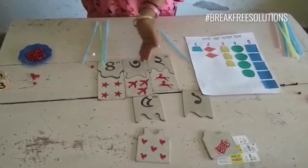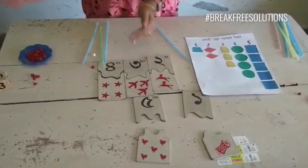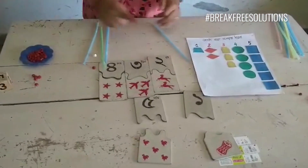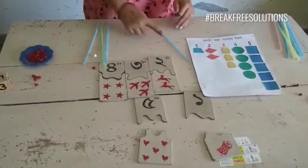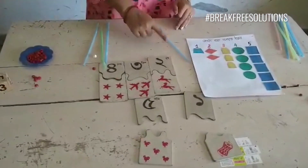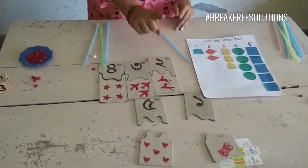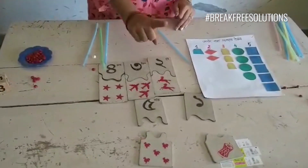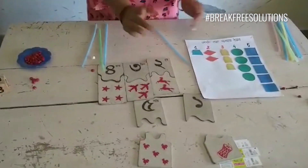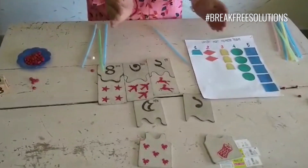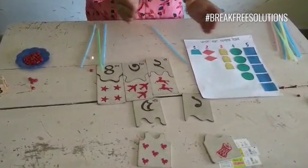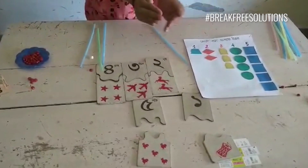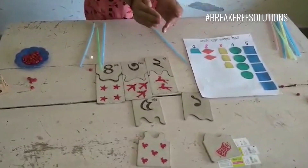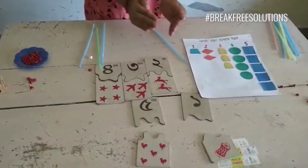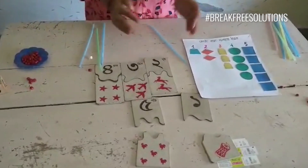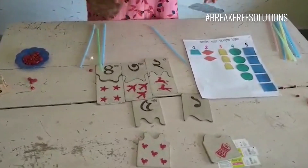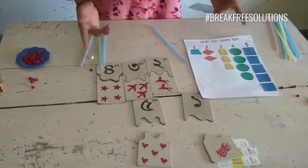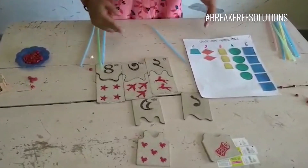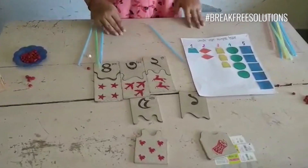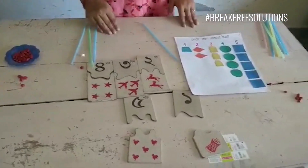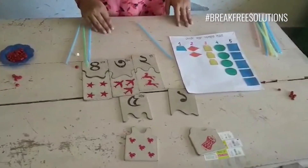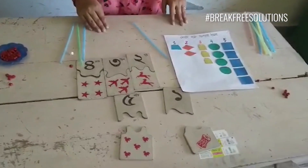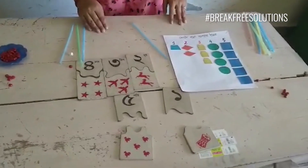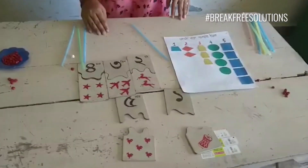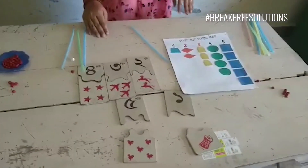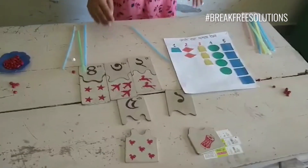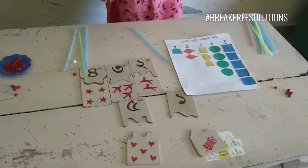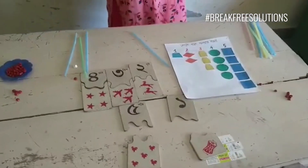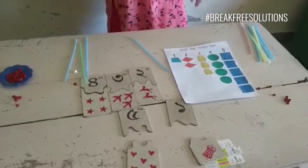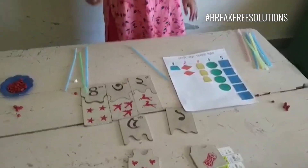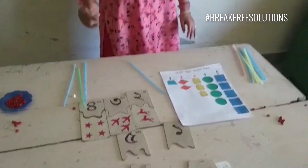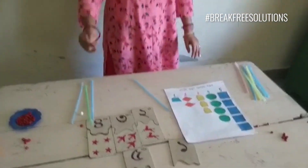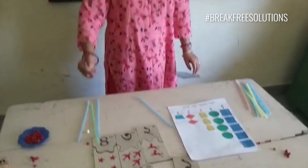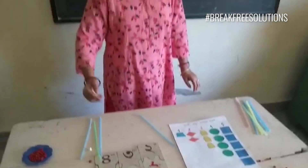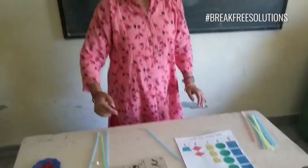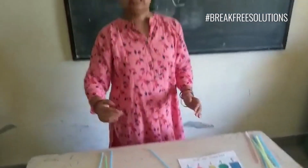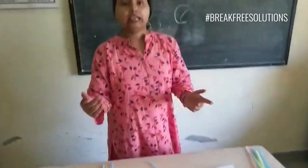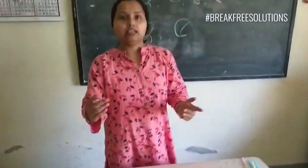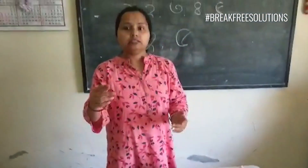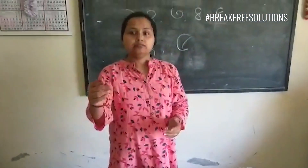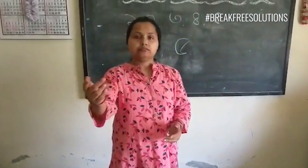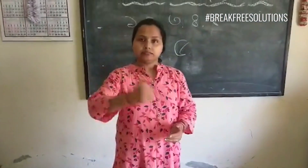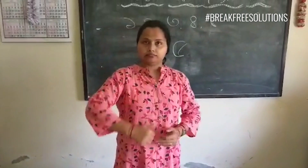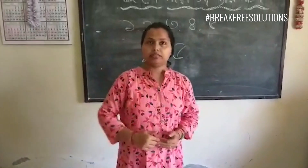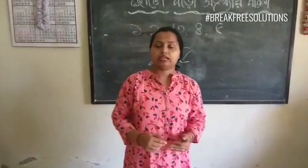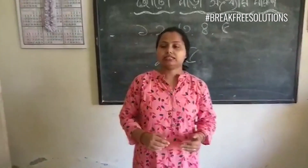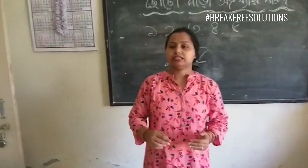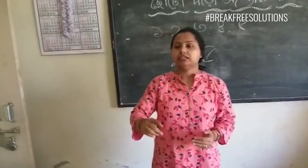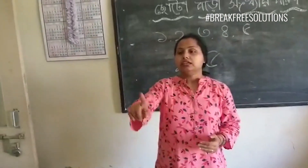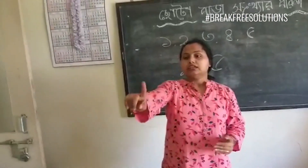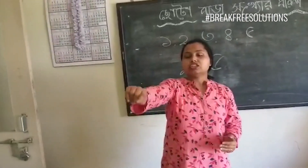বড় 1 ছোট। এরপর আমি বাচ্চাকে ডেকে দেখাচ্ছি,